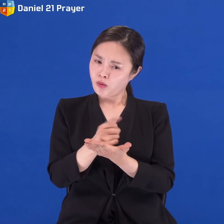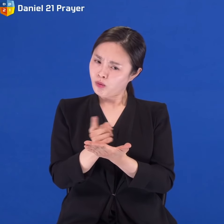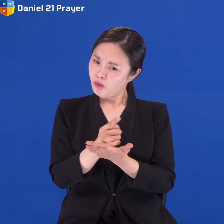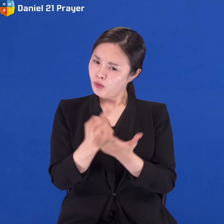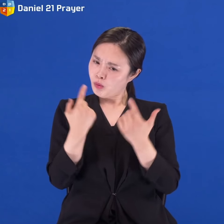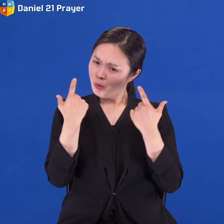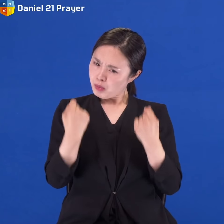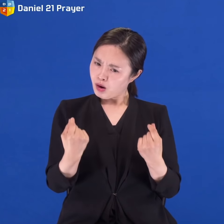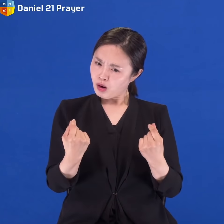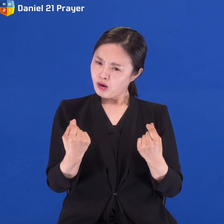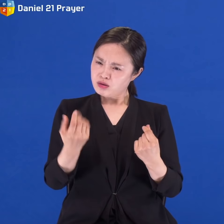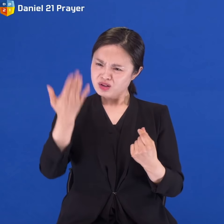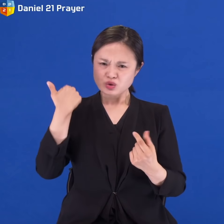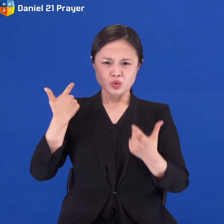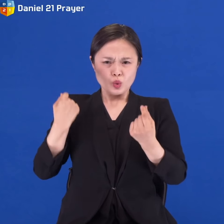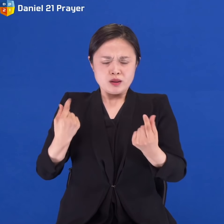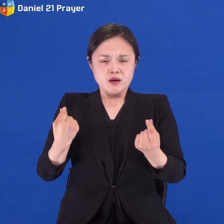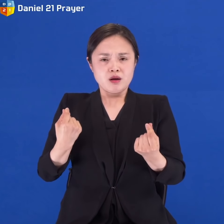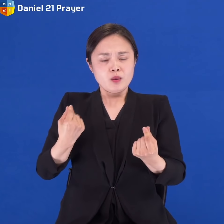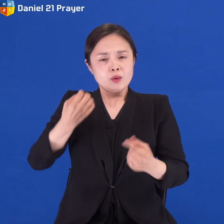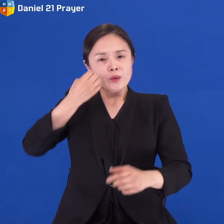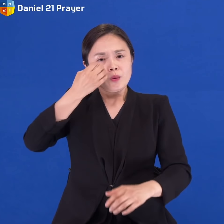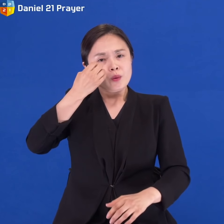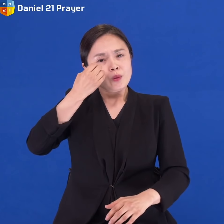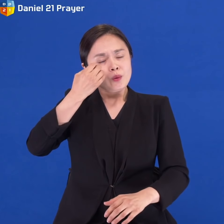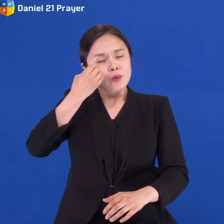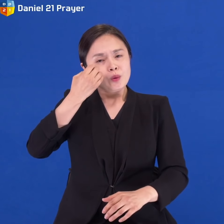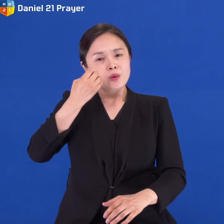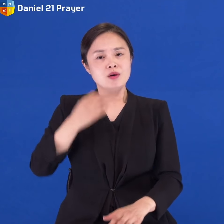그걸 우리가 뭐라 하냐면 몸속에 남아있는